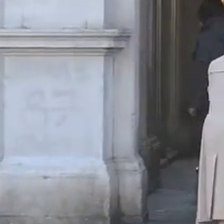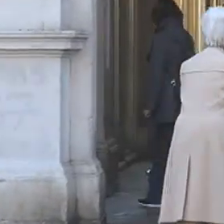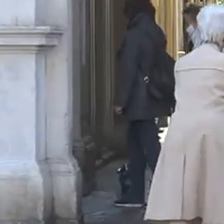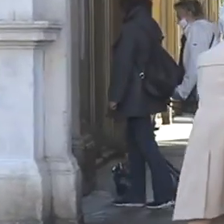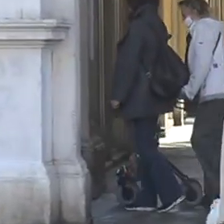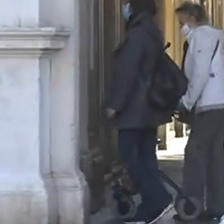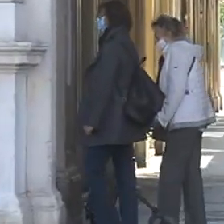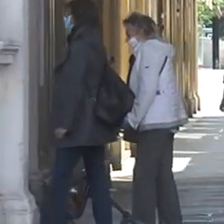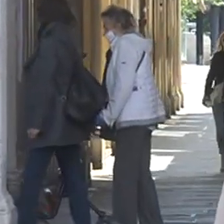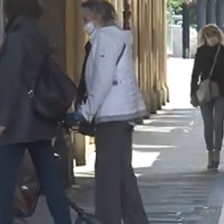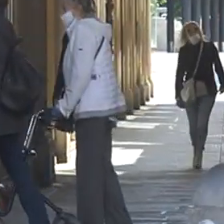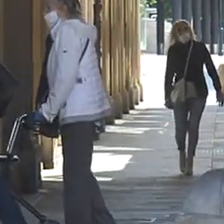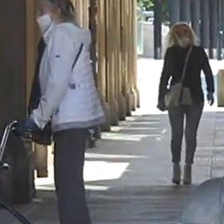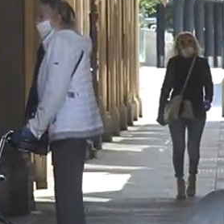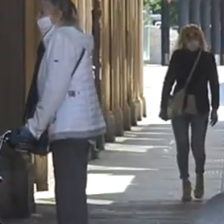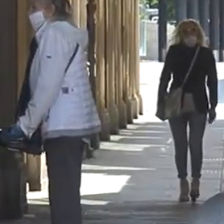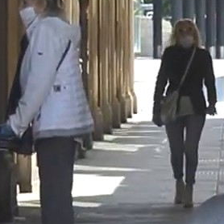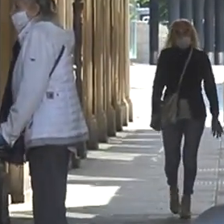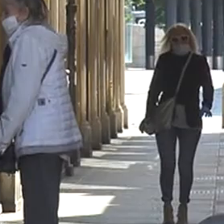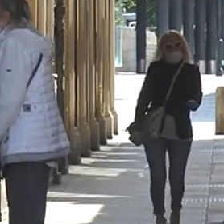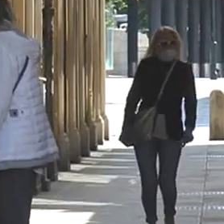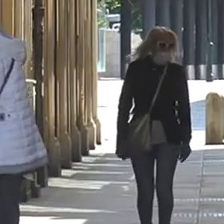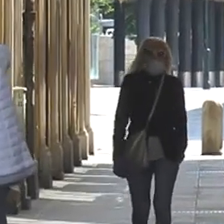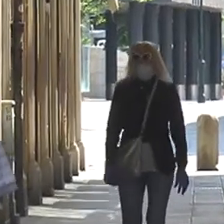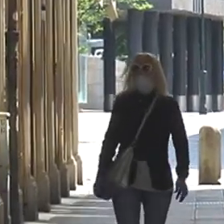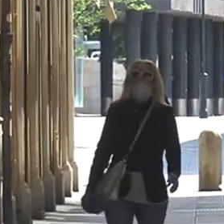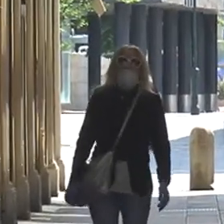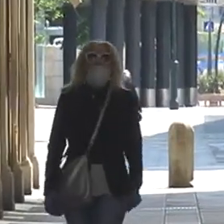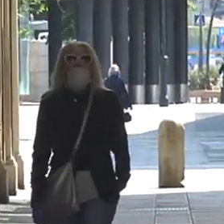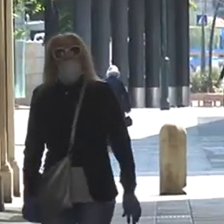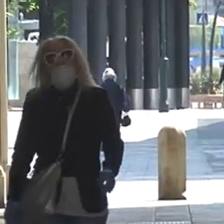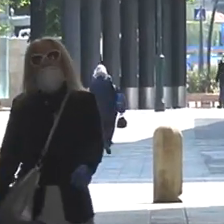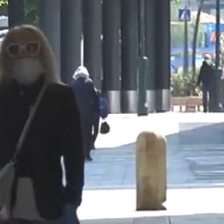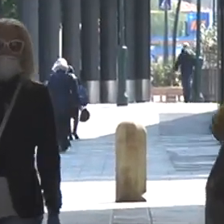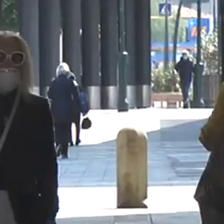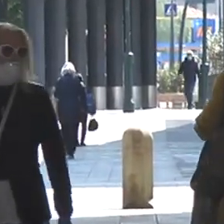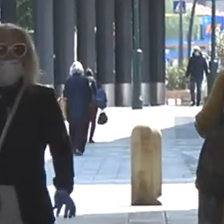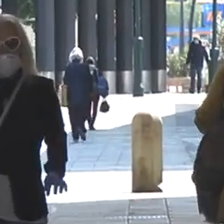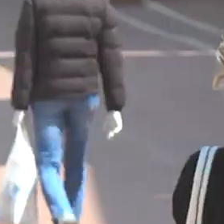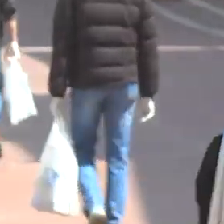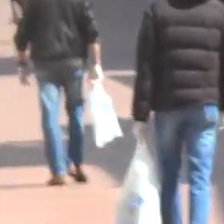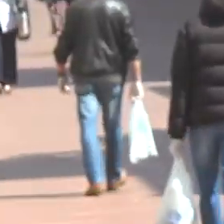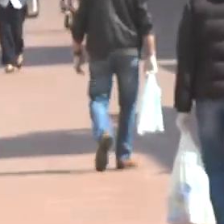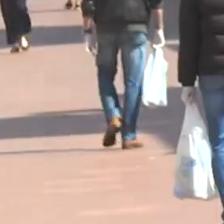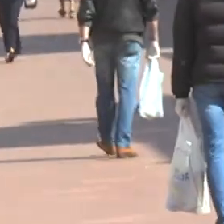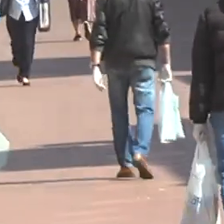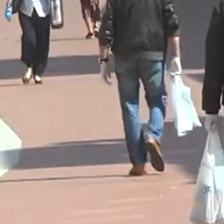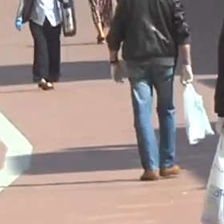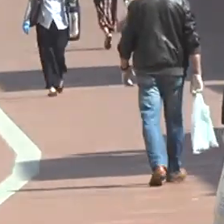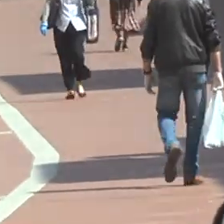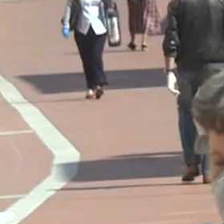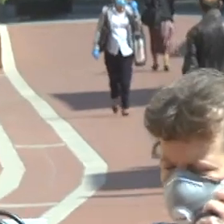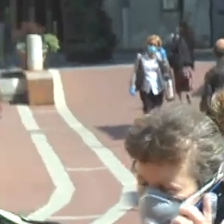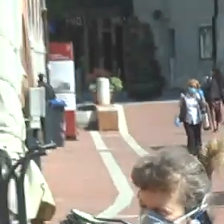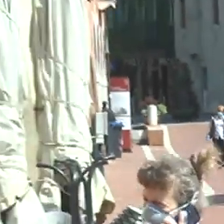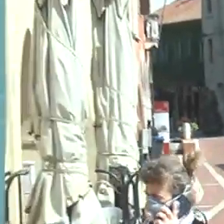e praticabili sul fronte della sanità pubblica. Col numero di positivi in continua crescita, è questo il difficile compito d'equilibrio che